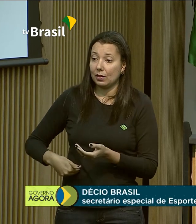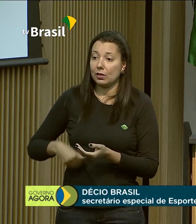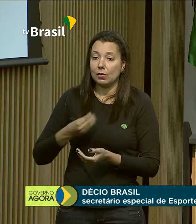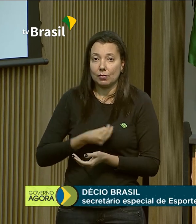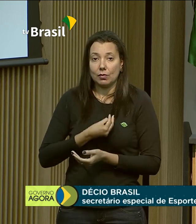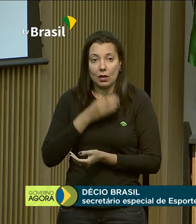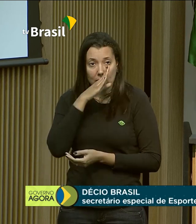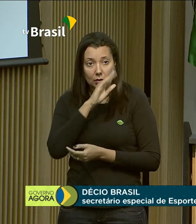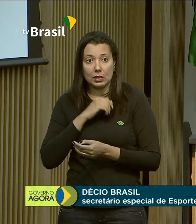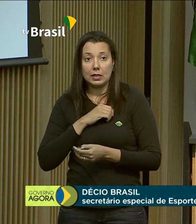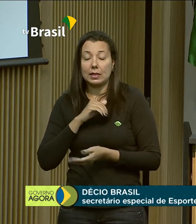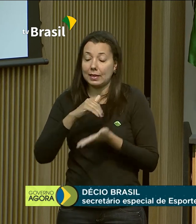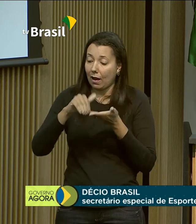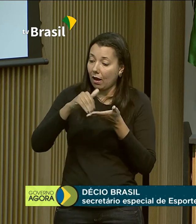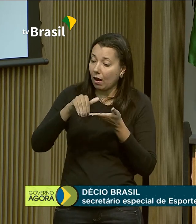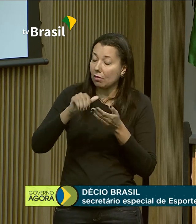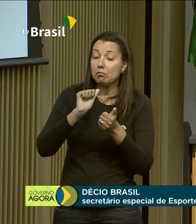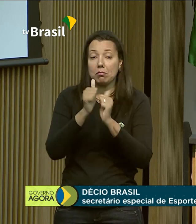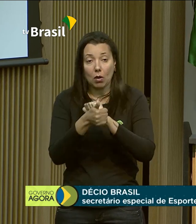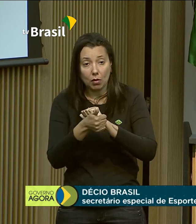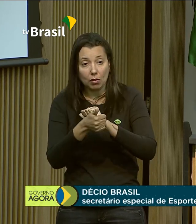conduzido pela Secretaria de Esportes